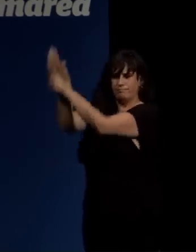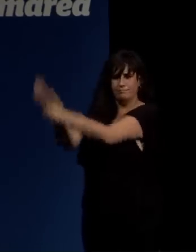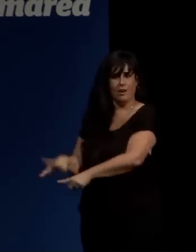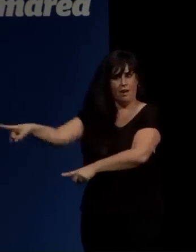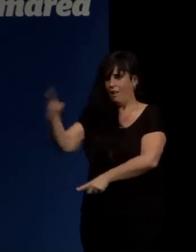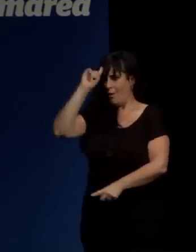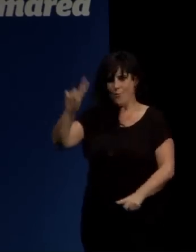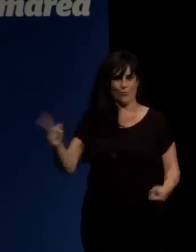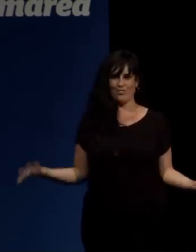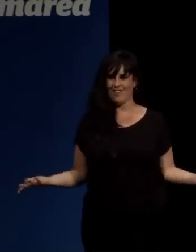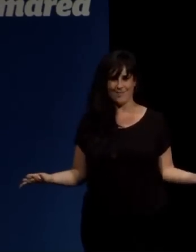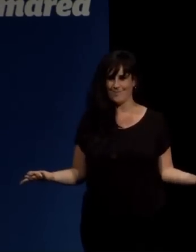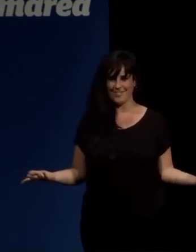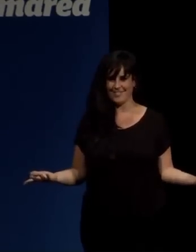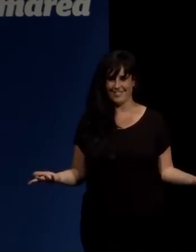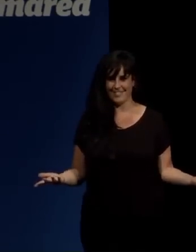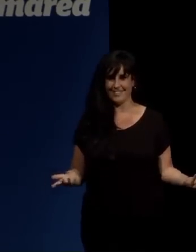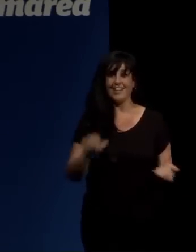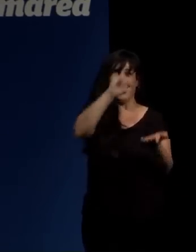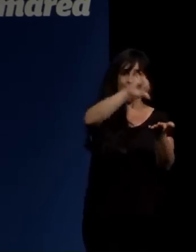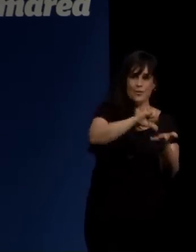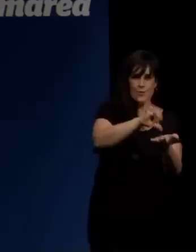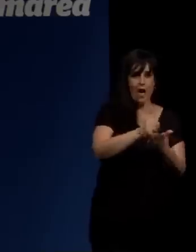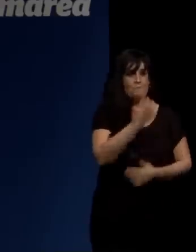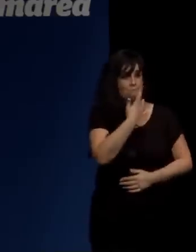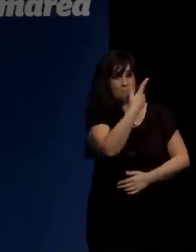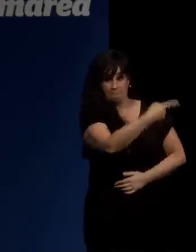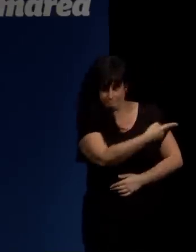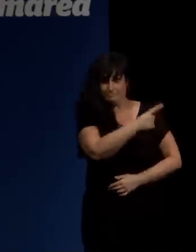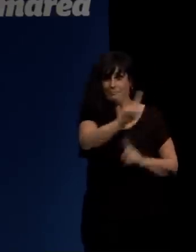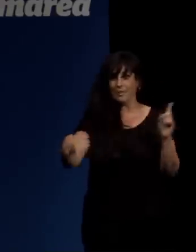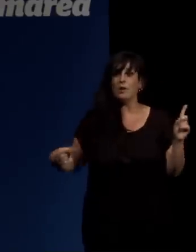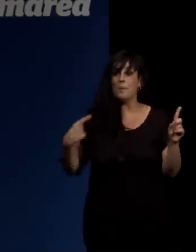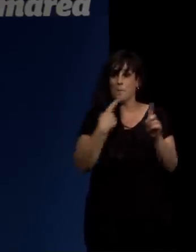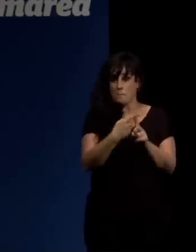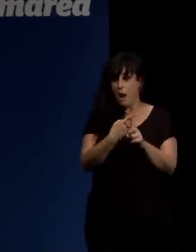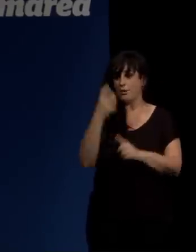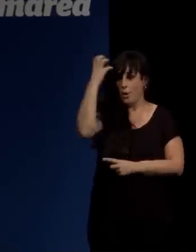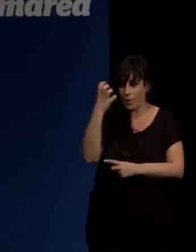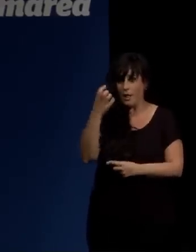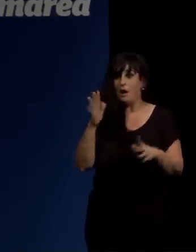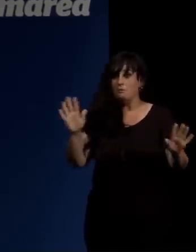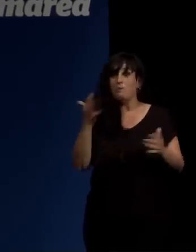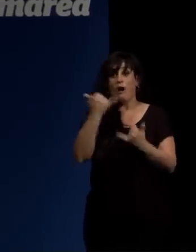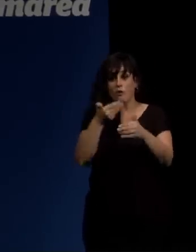cidades da provincia da Coruña hai un ano e pico, e que o precedente que vai ocurrir a él o 25 de setembro.